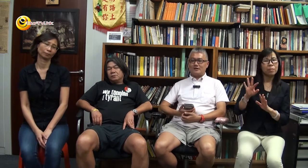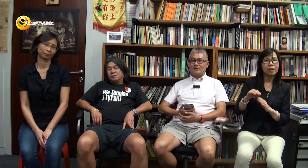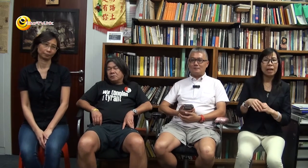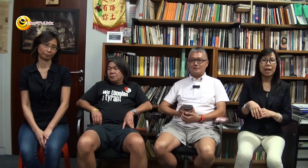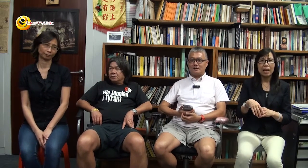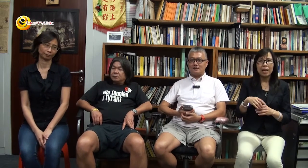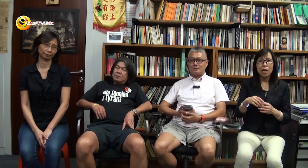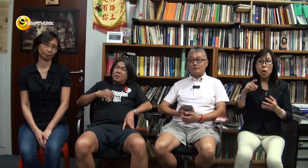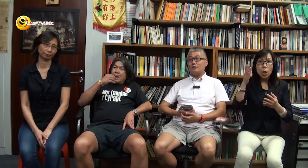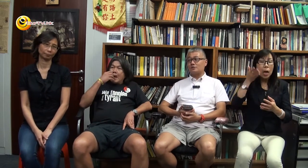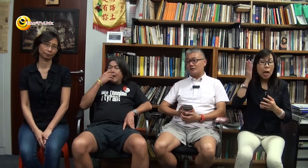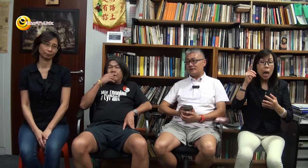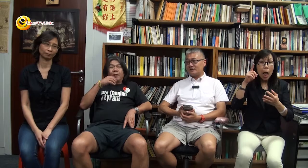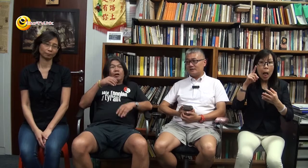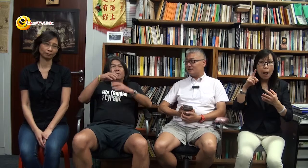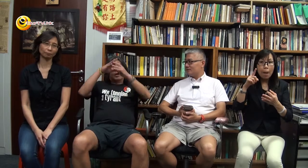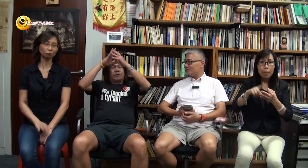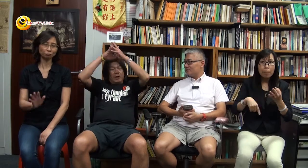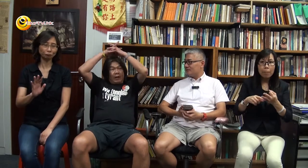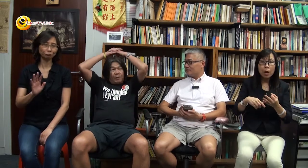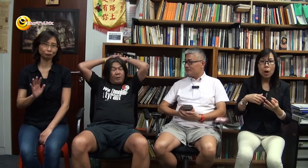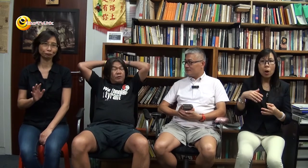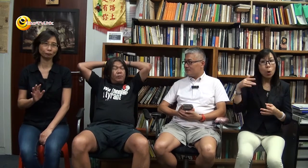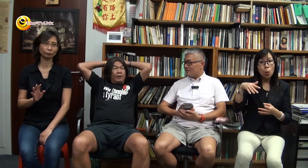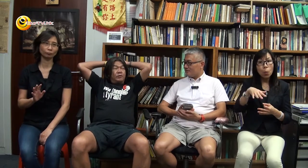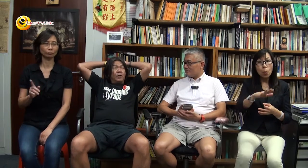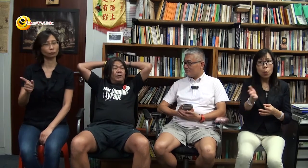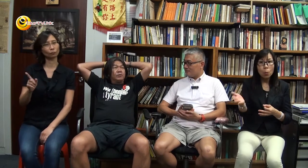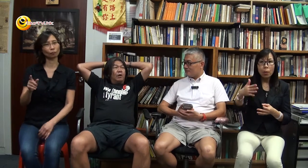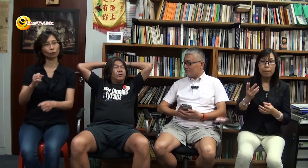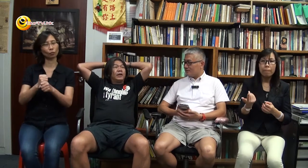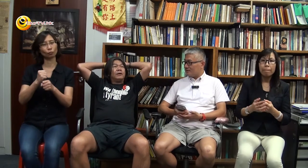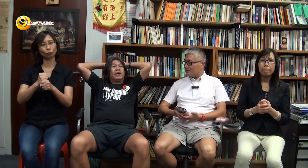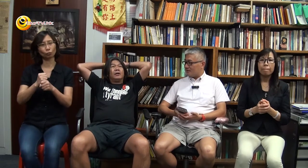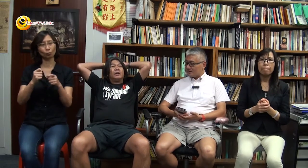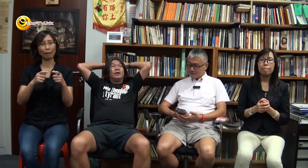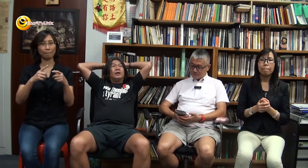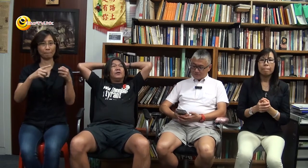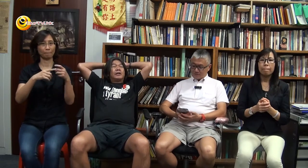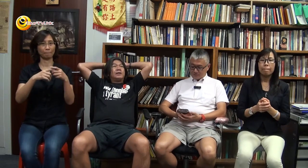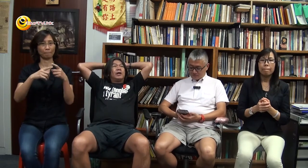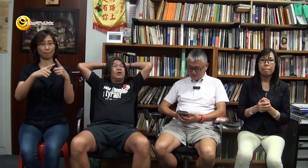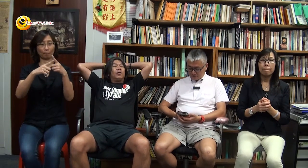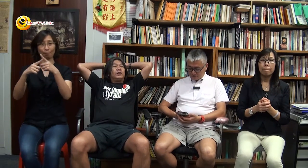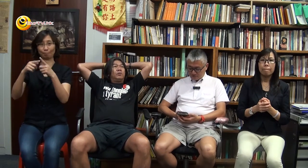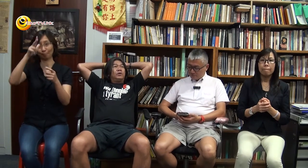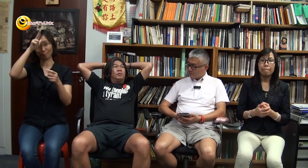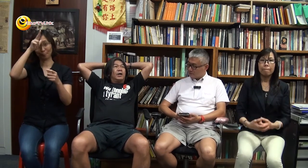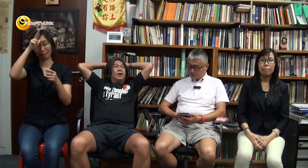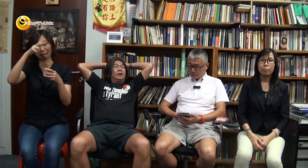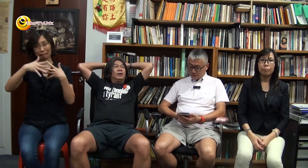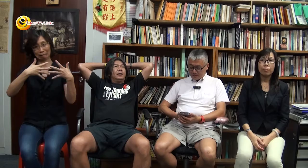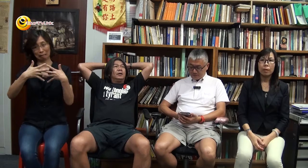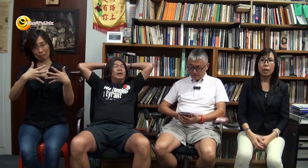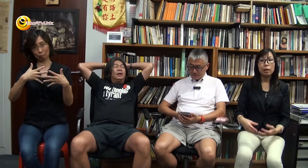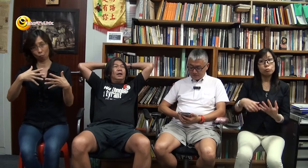了這個民政事務局長呢， 不是他因為做民政事務局 有原因，因為他直接影響區議會和